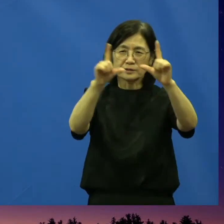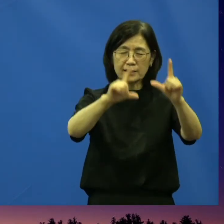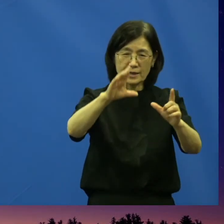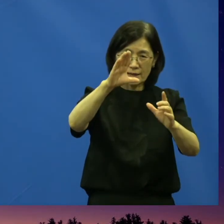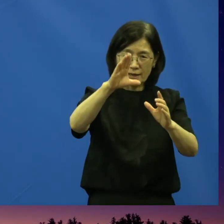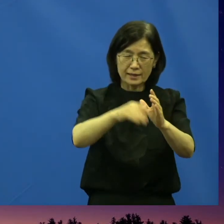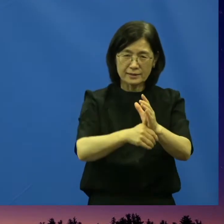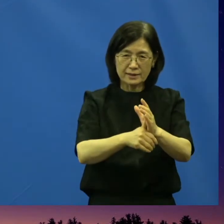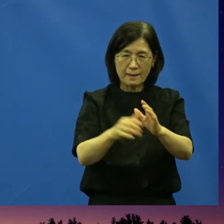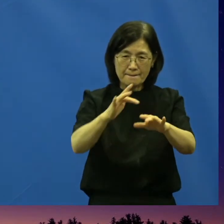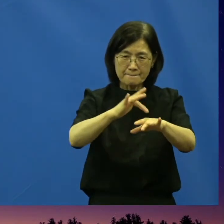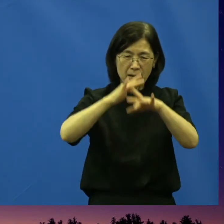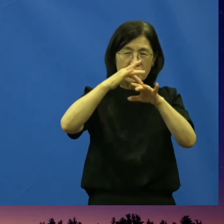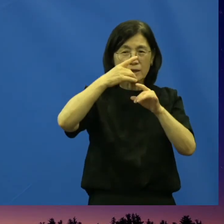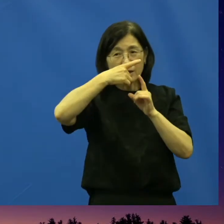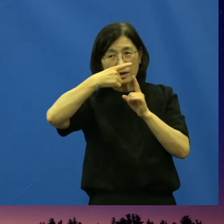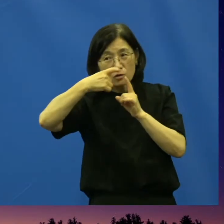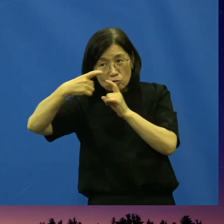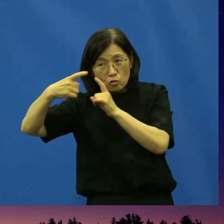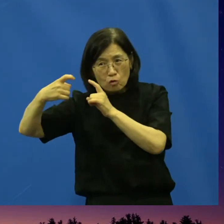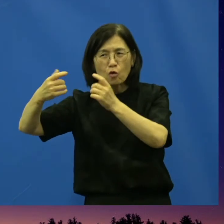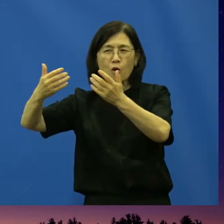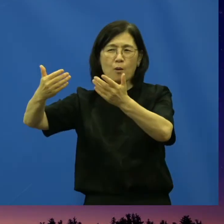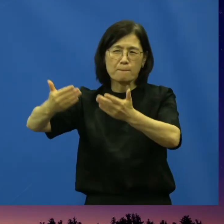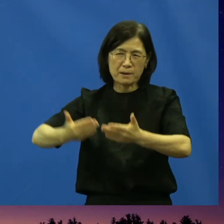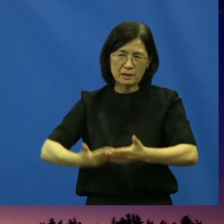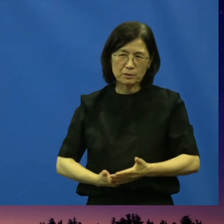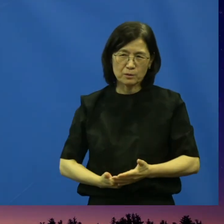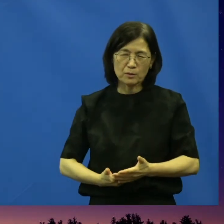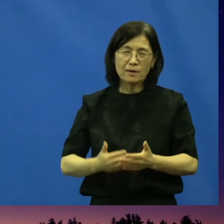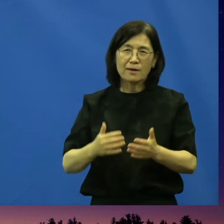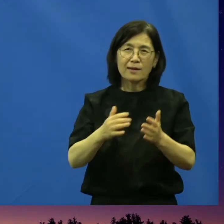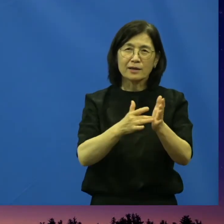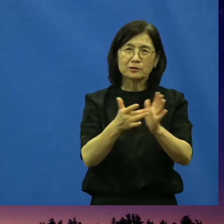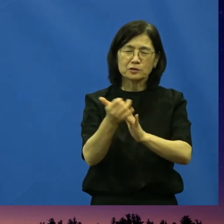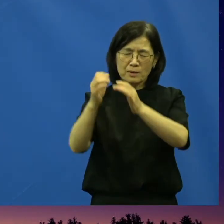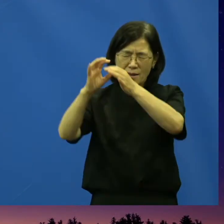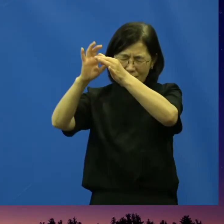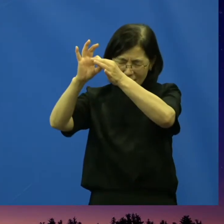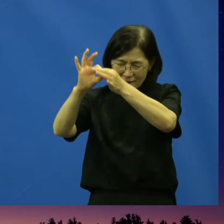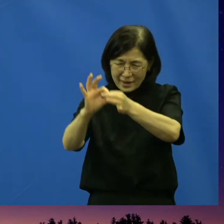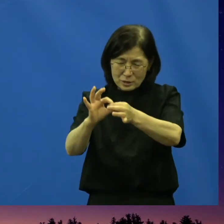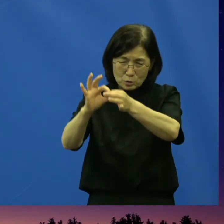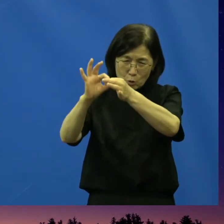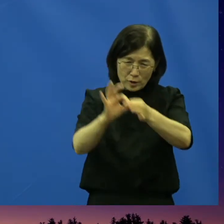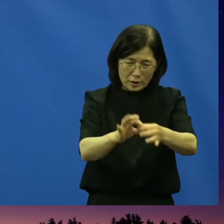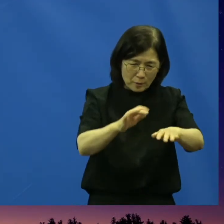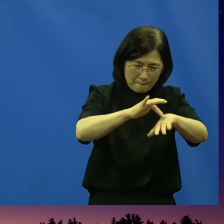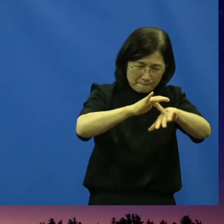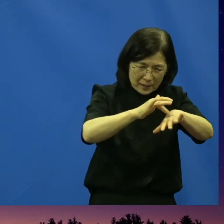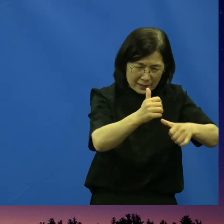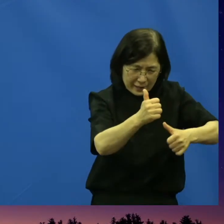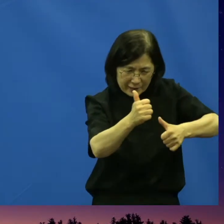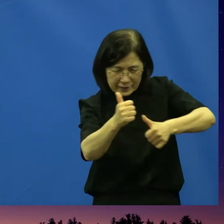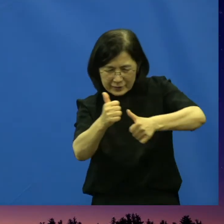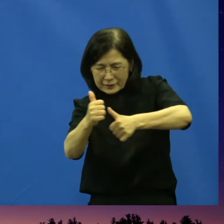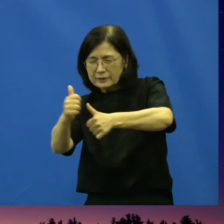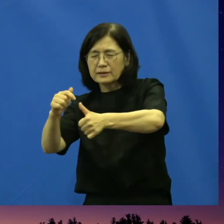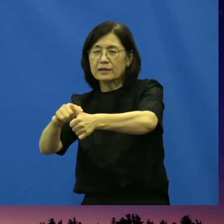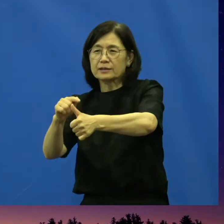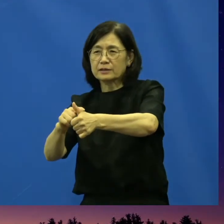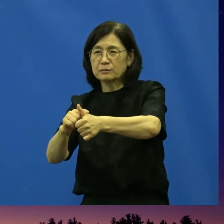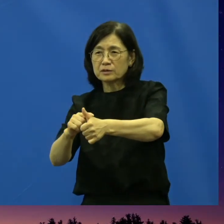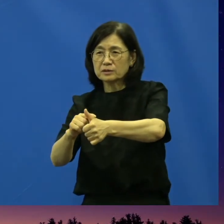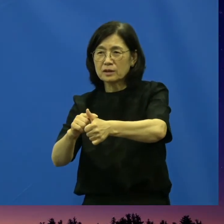마귀에게 유혹을 받으신 걸 끝난 게 아니에요, 여러분. 예수님은 끊임없이 마귀가 따라다니면서 예수님을 유혹하고 넘어지게 한 거죠,